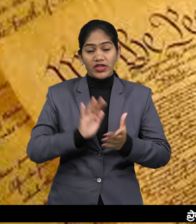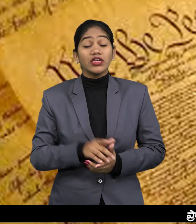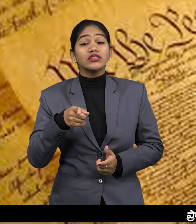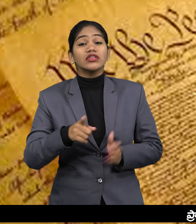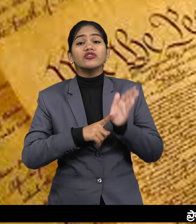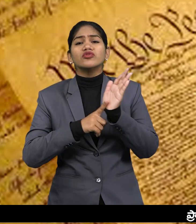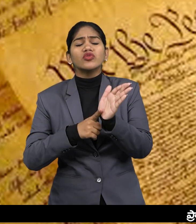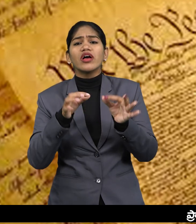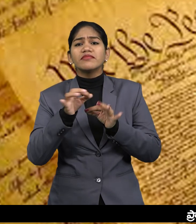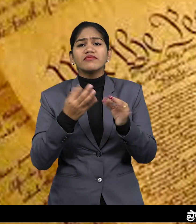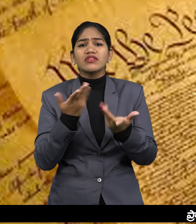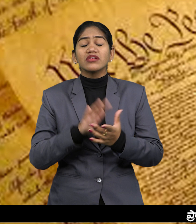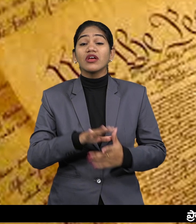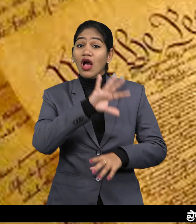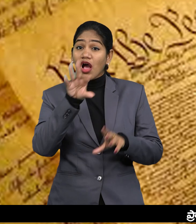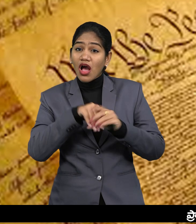ప్రాథమిక నియమాల సమితి.